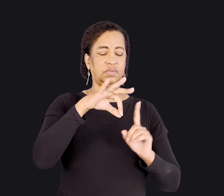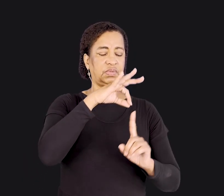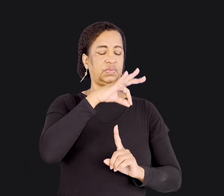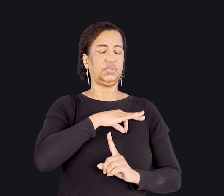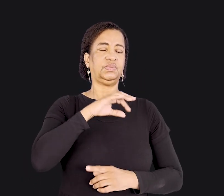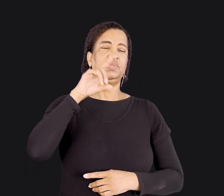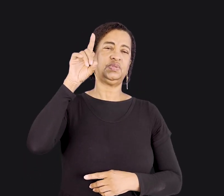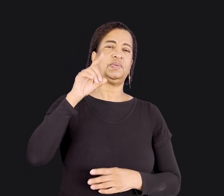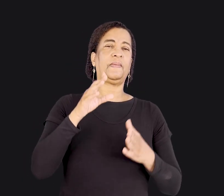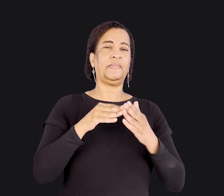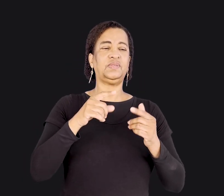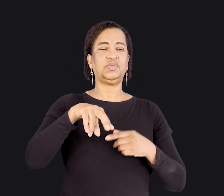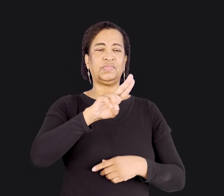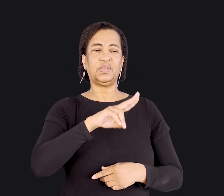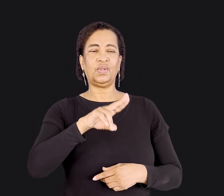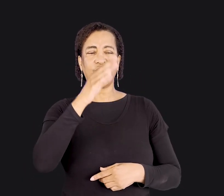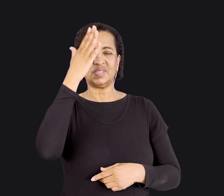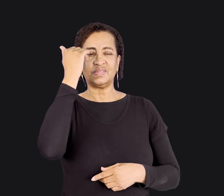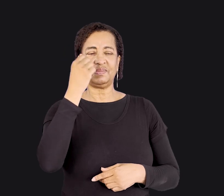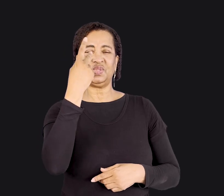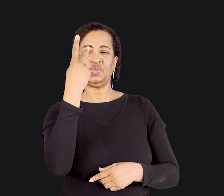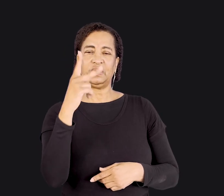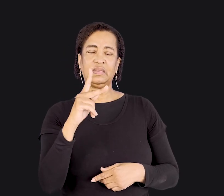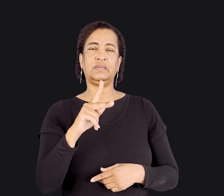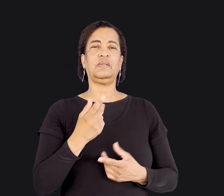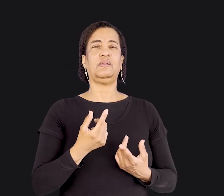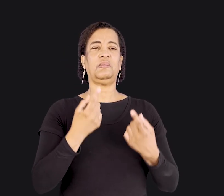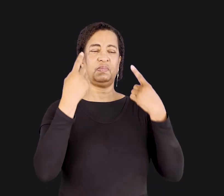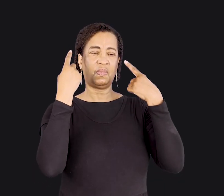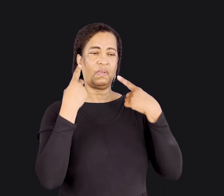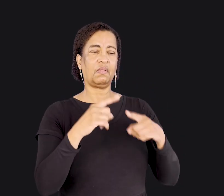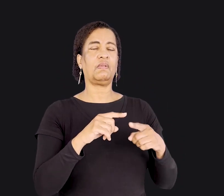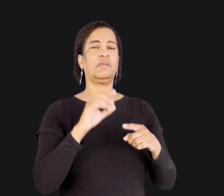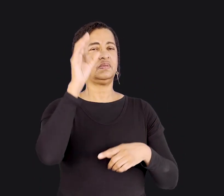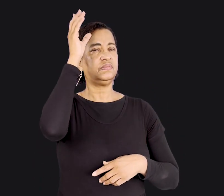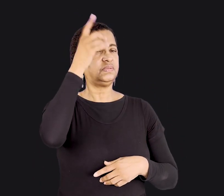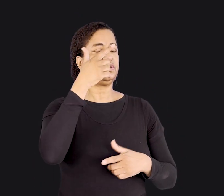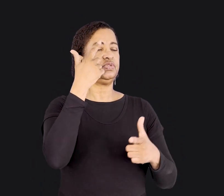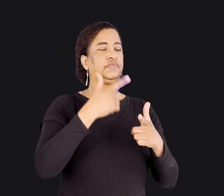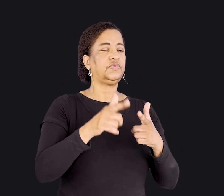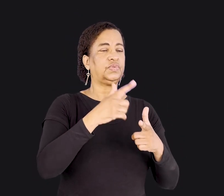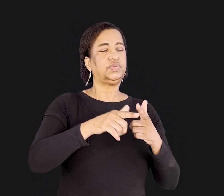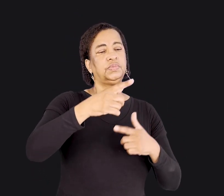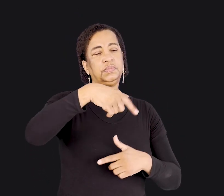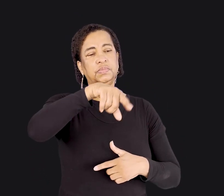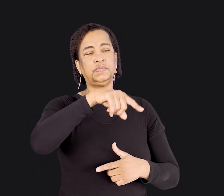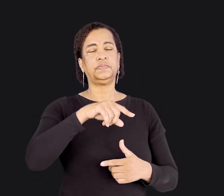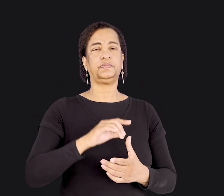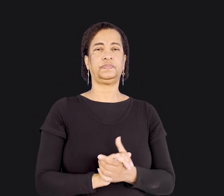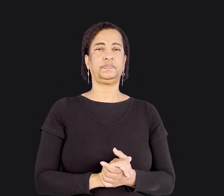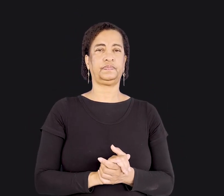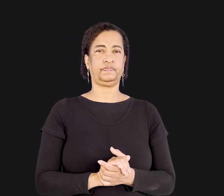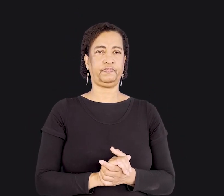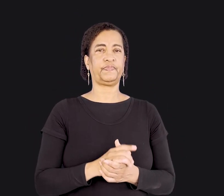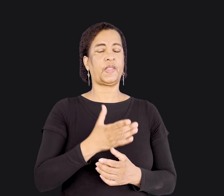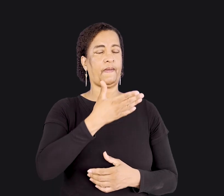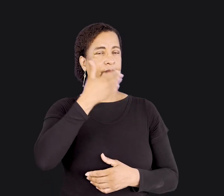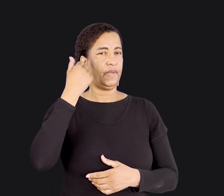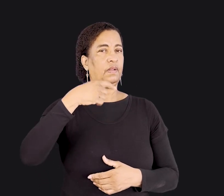de Deus, pedindo que eles usem a sabedoria deles para resolver os problemas de vocês? Seria melhor que